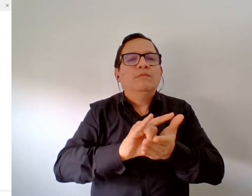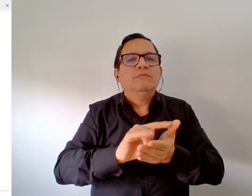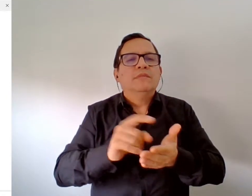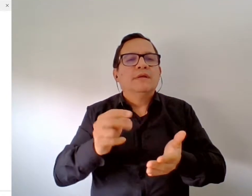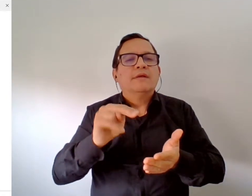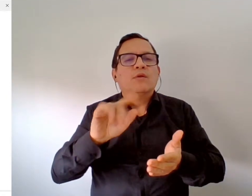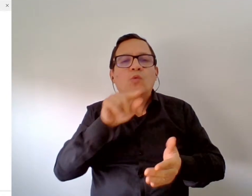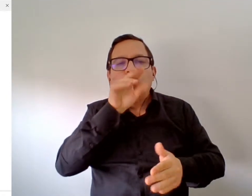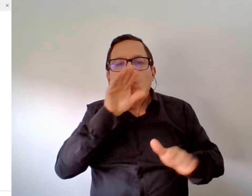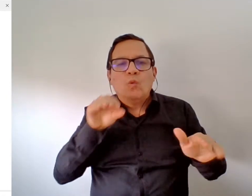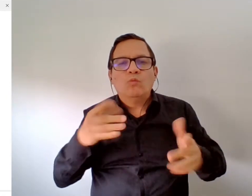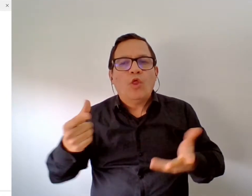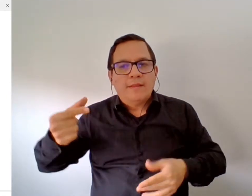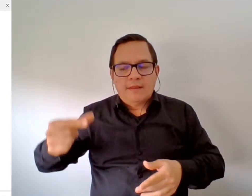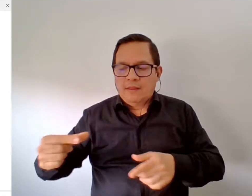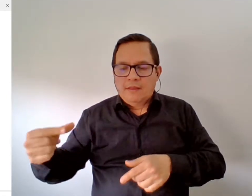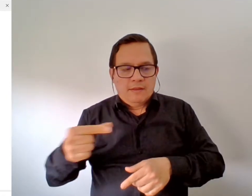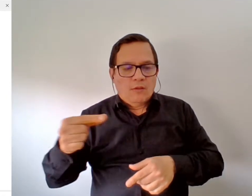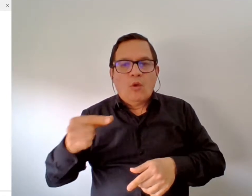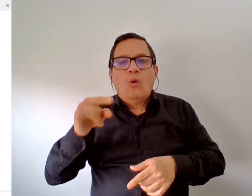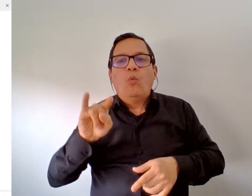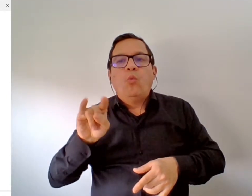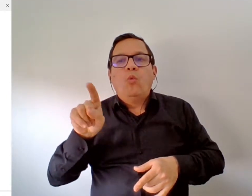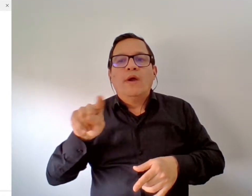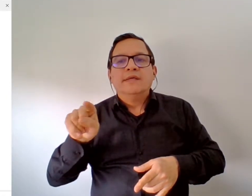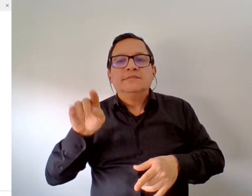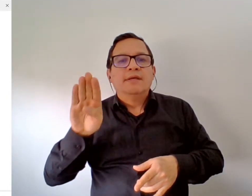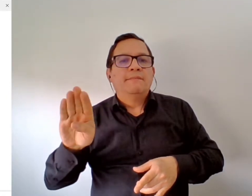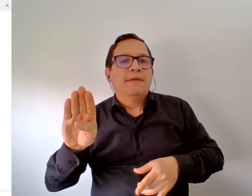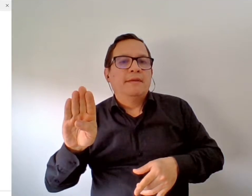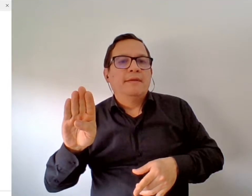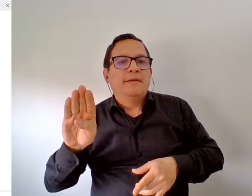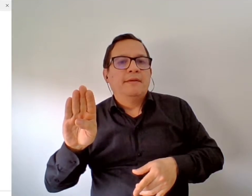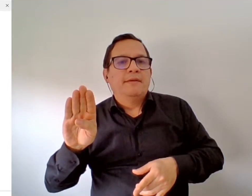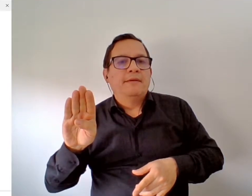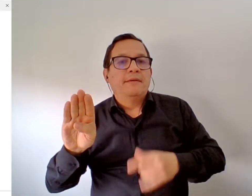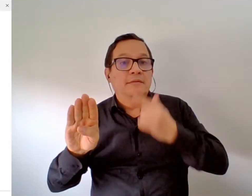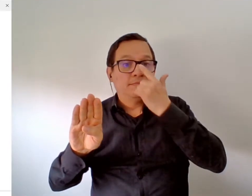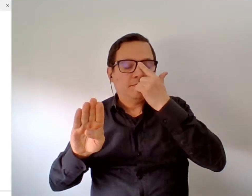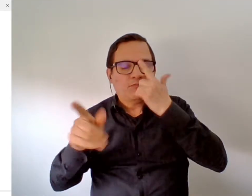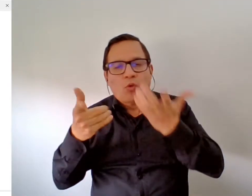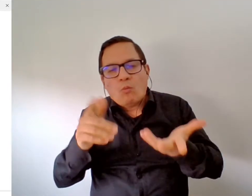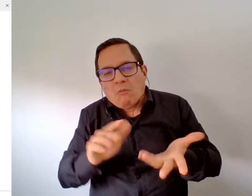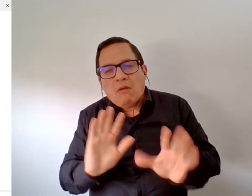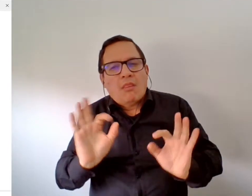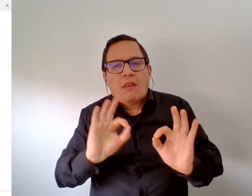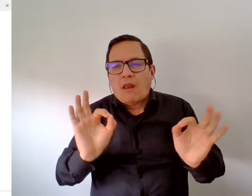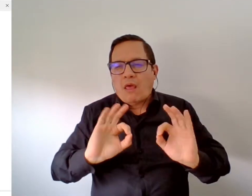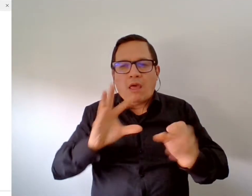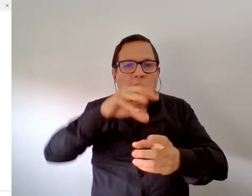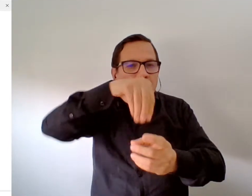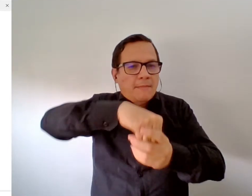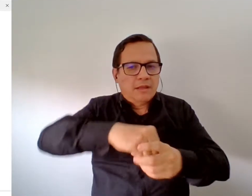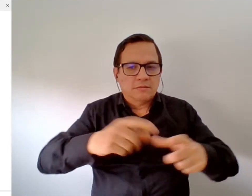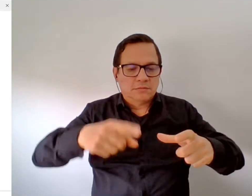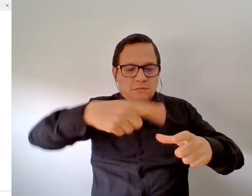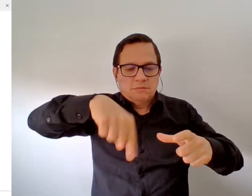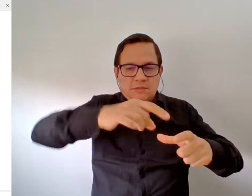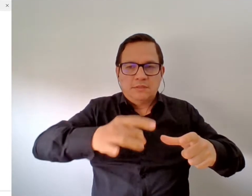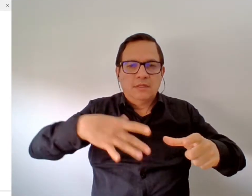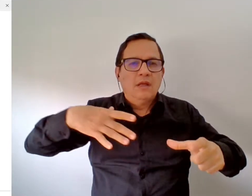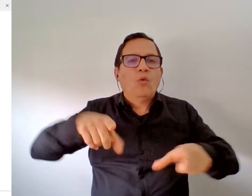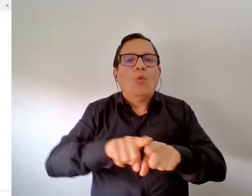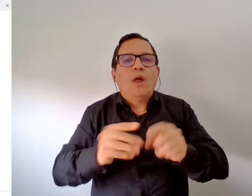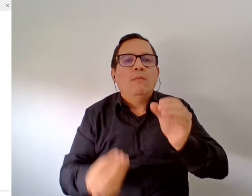USB. Otra opción para probar NU/Linux sin hacer cambios en el disco, es